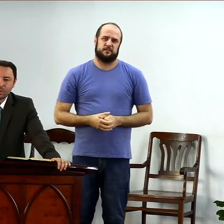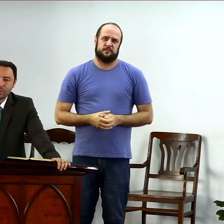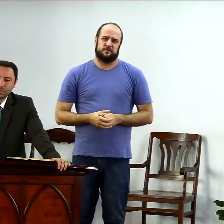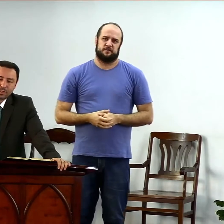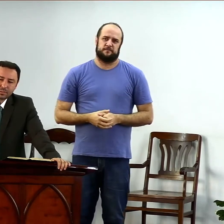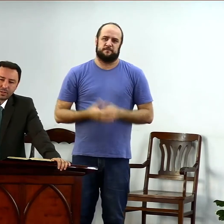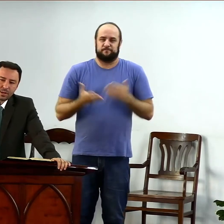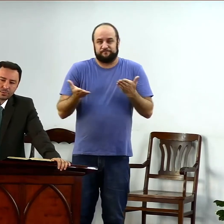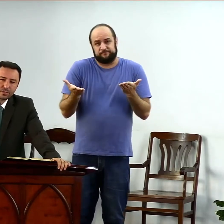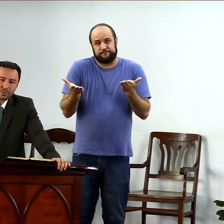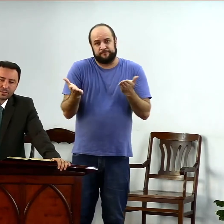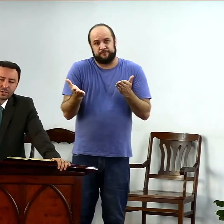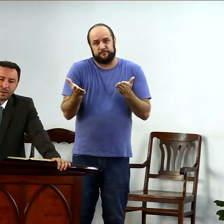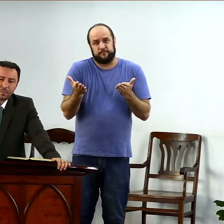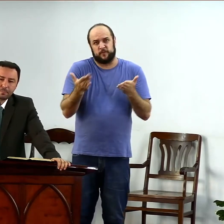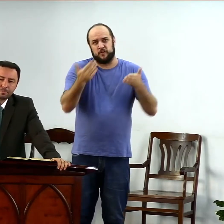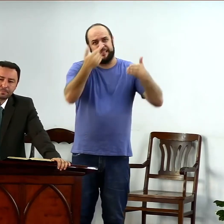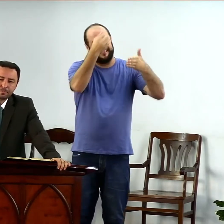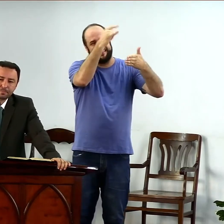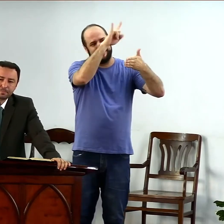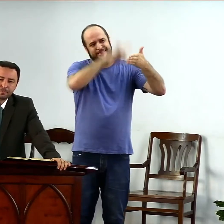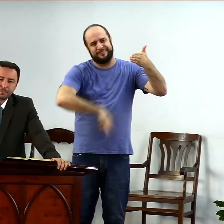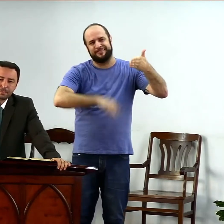Essas são algumas das indagações da nossa alma.